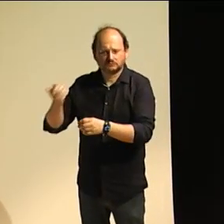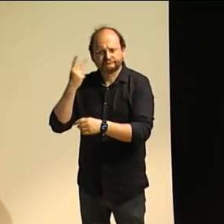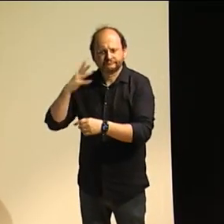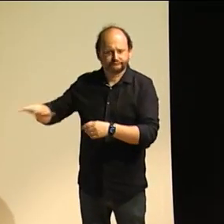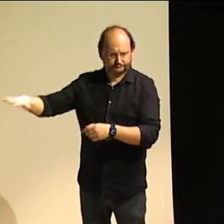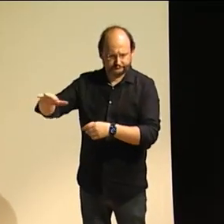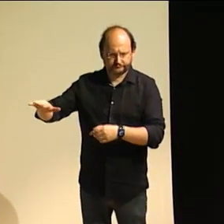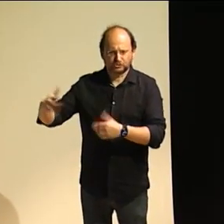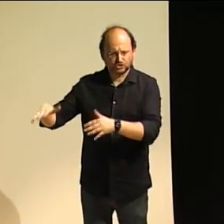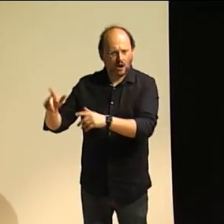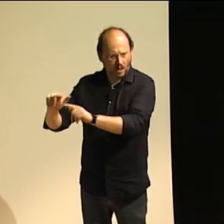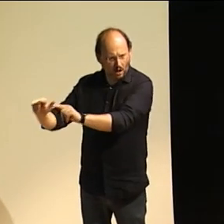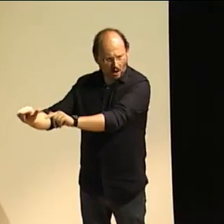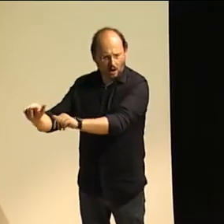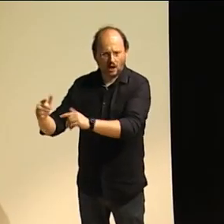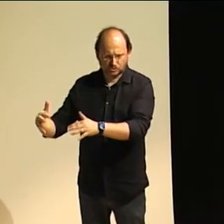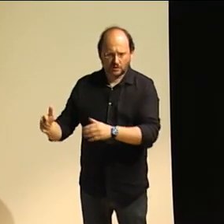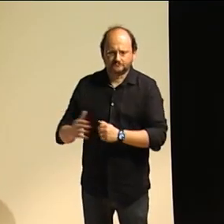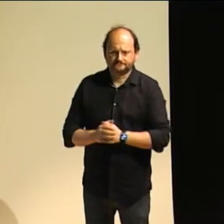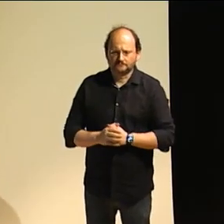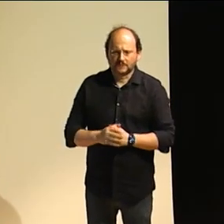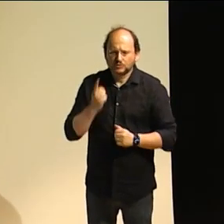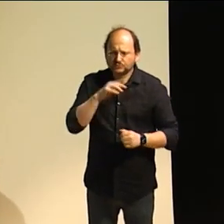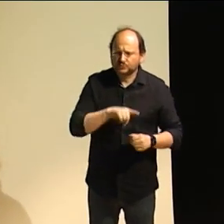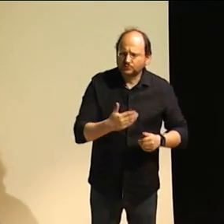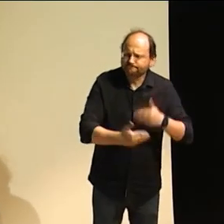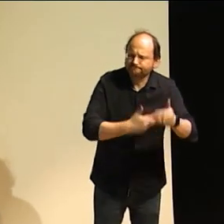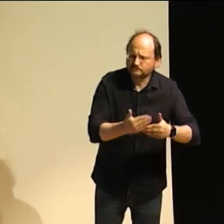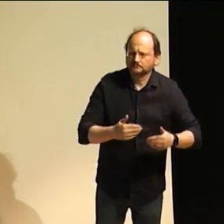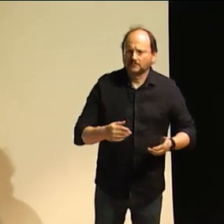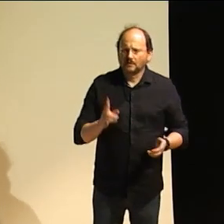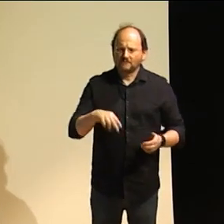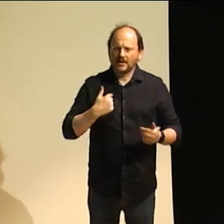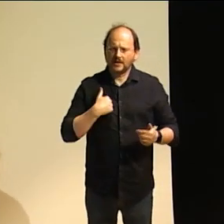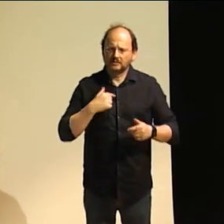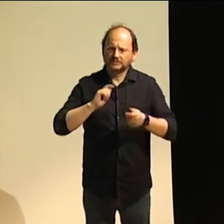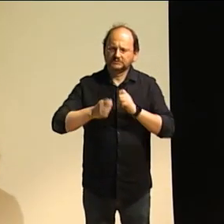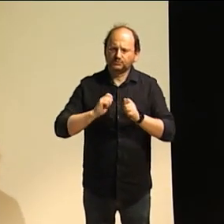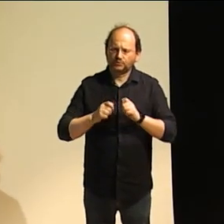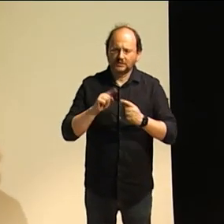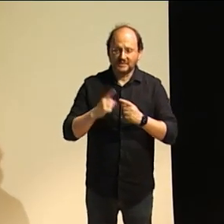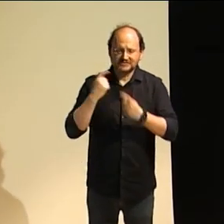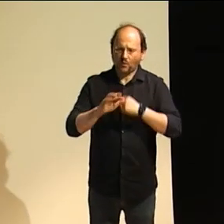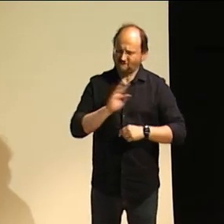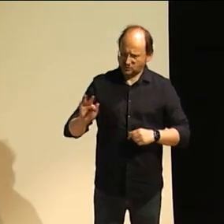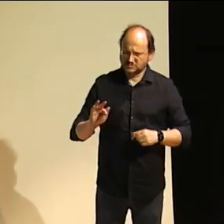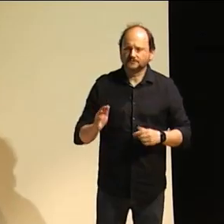important d'avoir une approche sérieuse et méthodique comme vous l'avez. On pense qu'au niveau de la